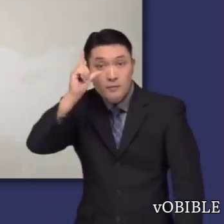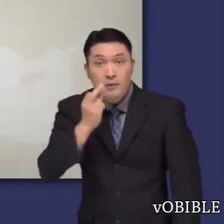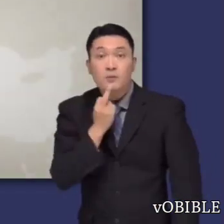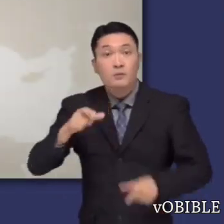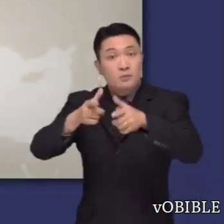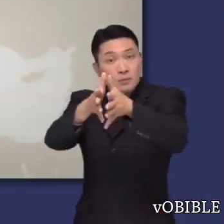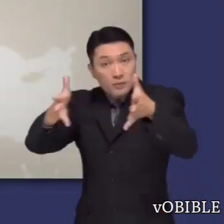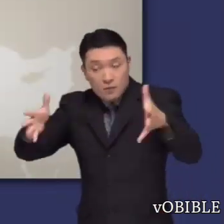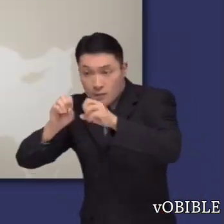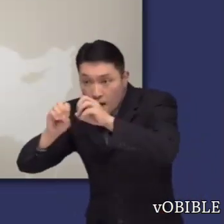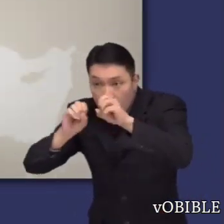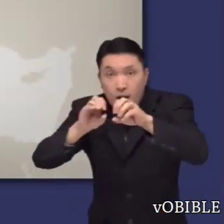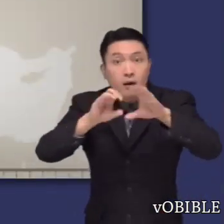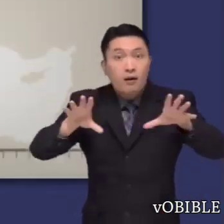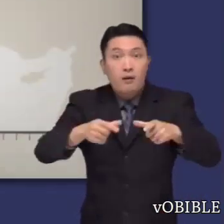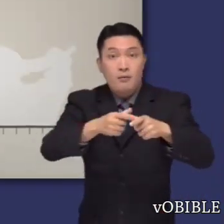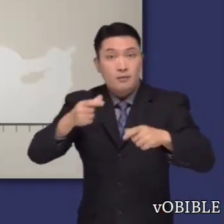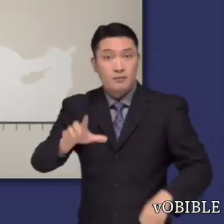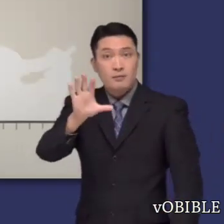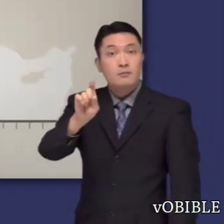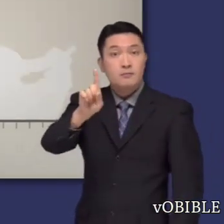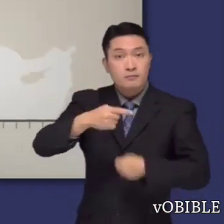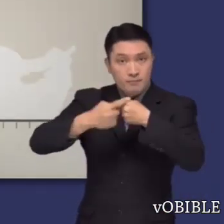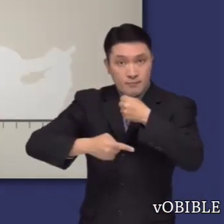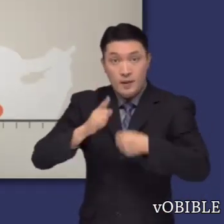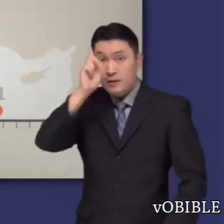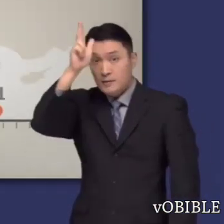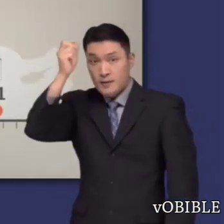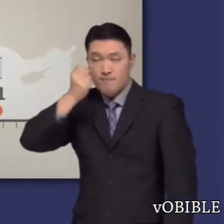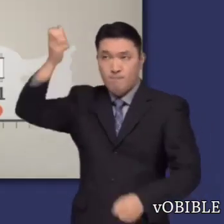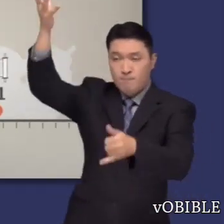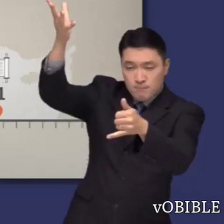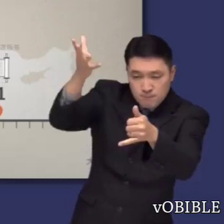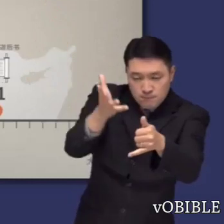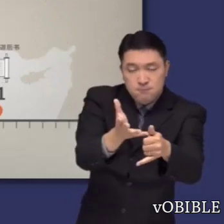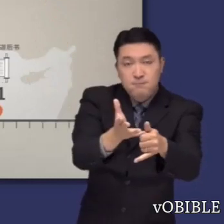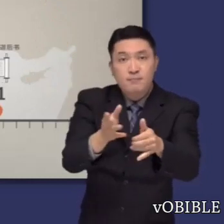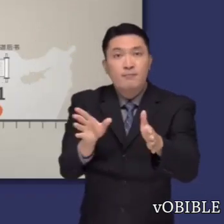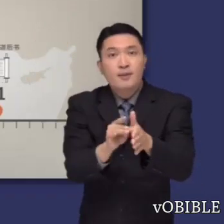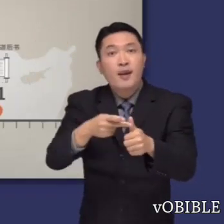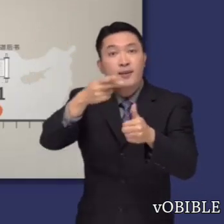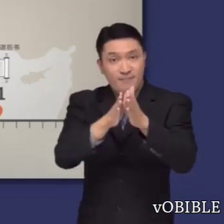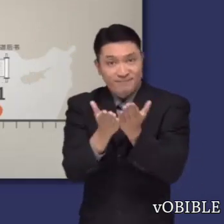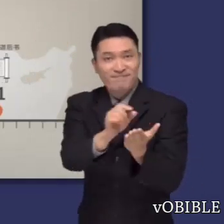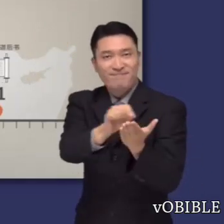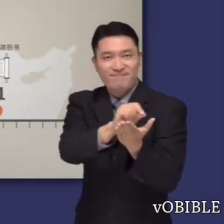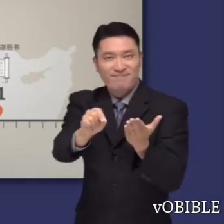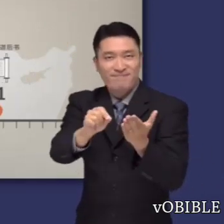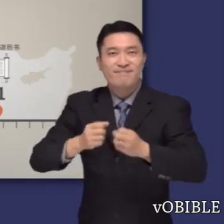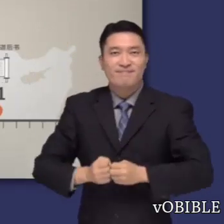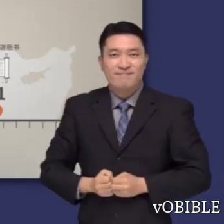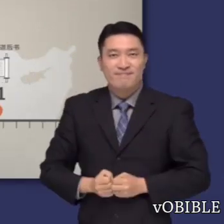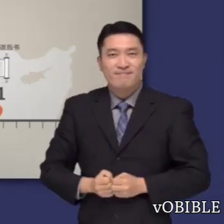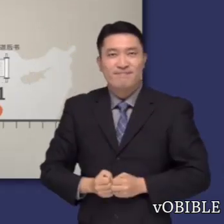保罗完成帖撒罗尼迦前书不久后，大约在公元51年，他受上帝指引，在哥林多写